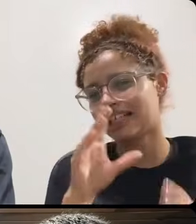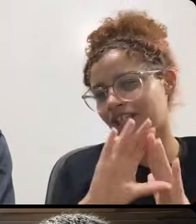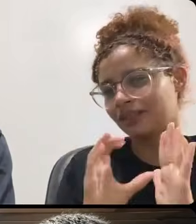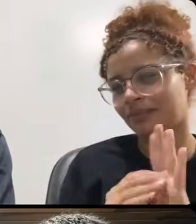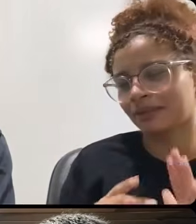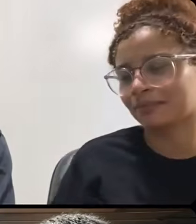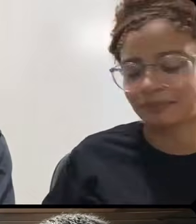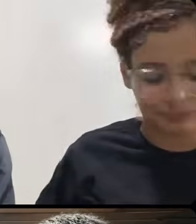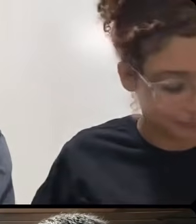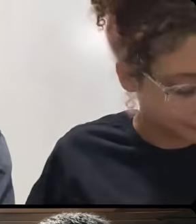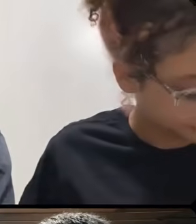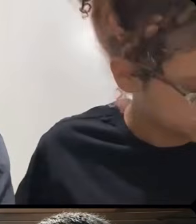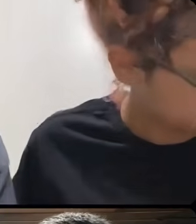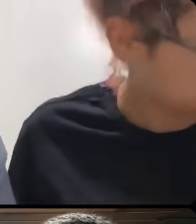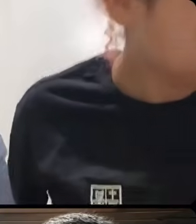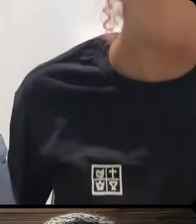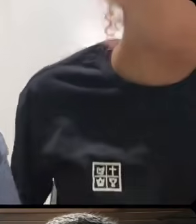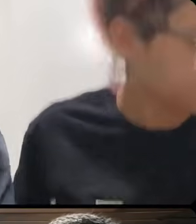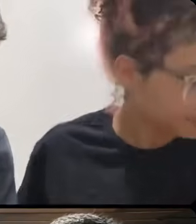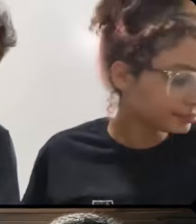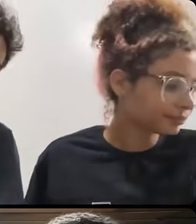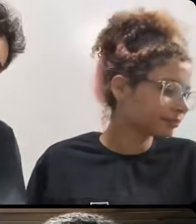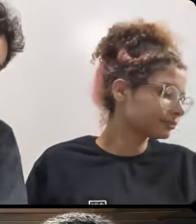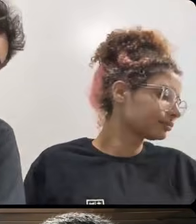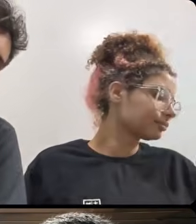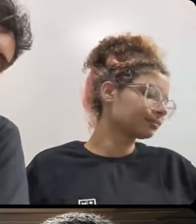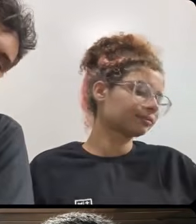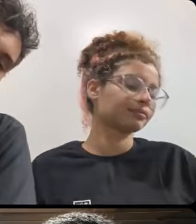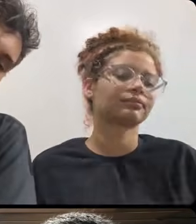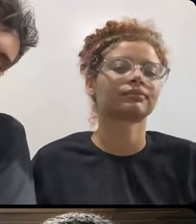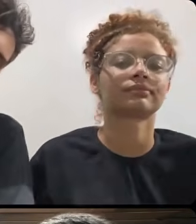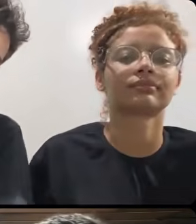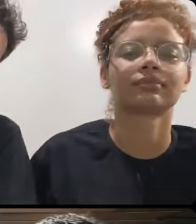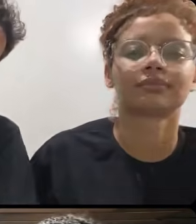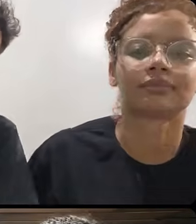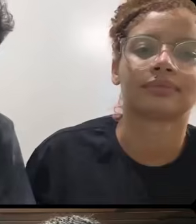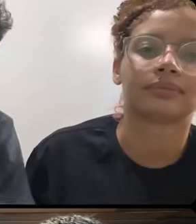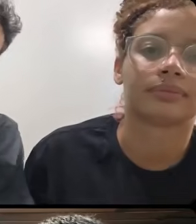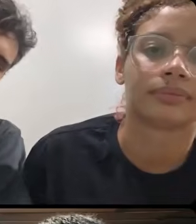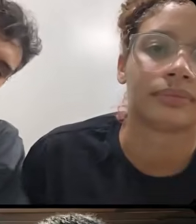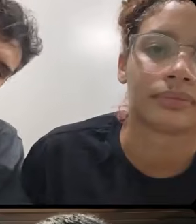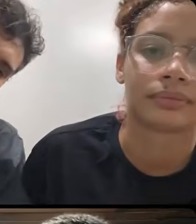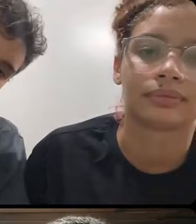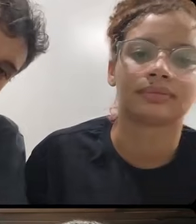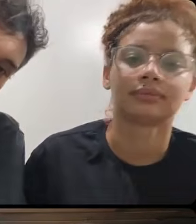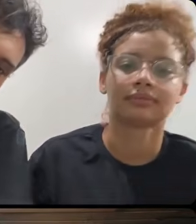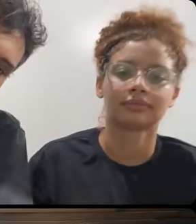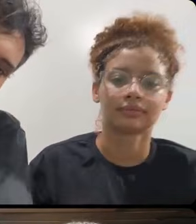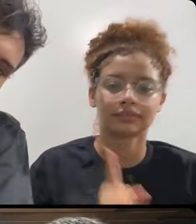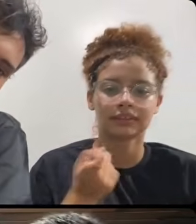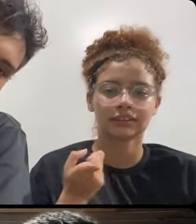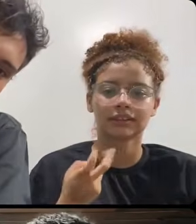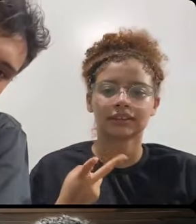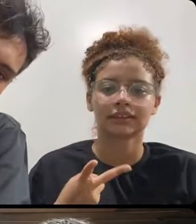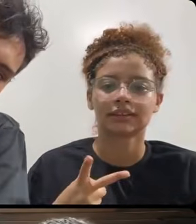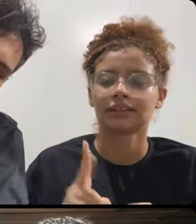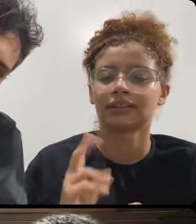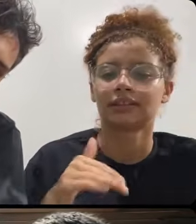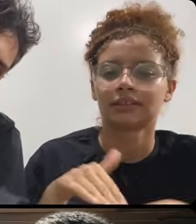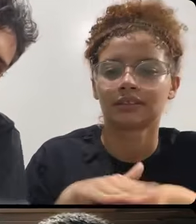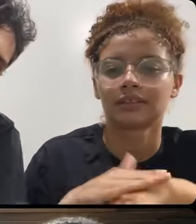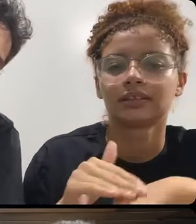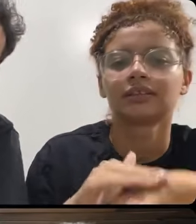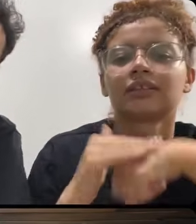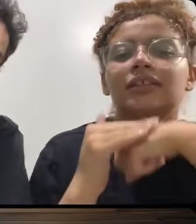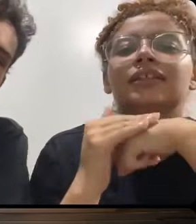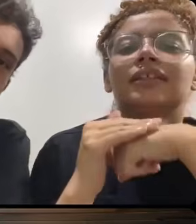uma característica também. Verdade. E o Sheldon ele sempre conversava, ele debate,